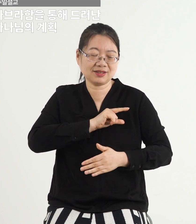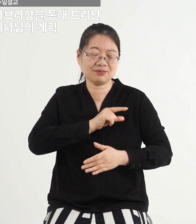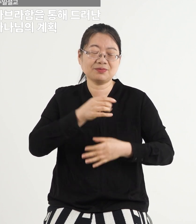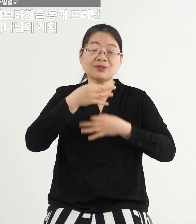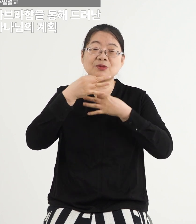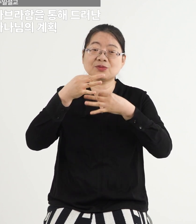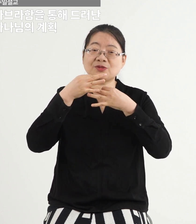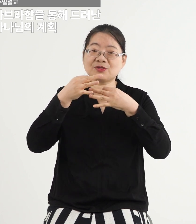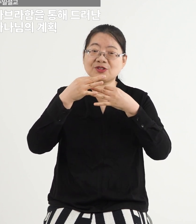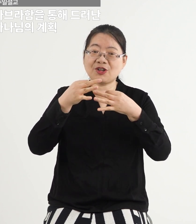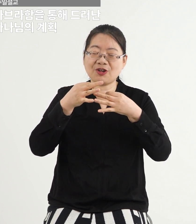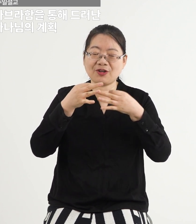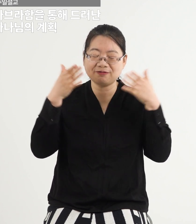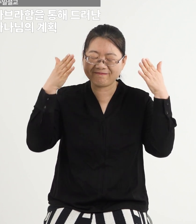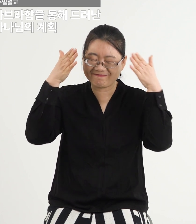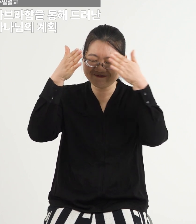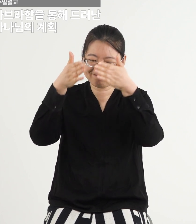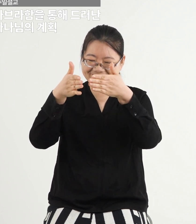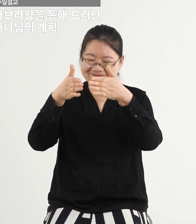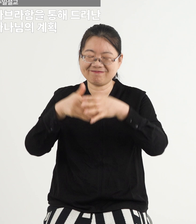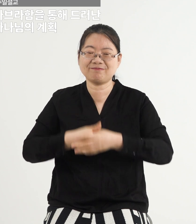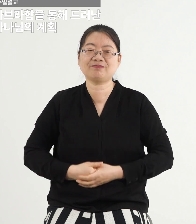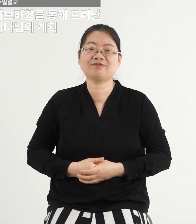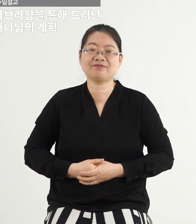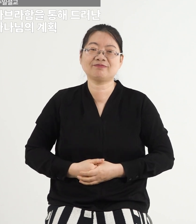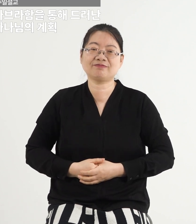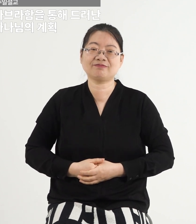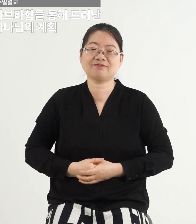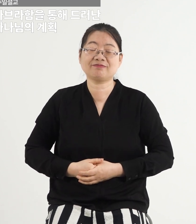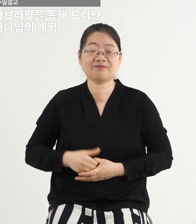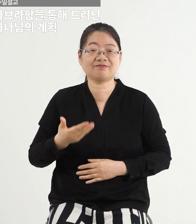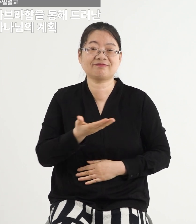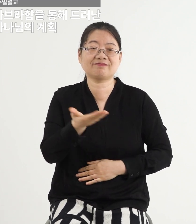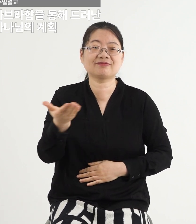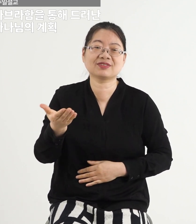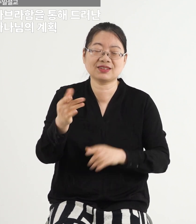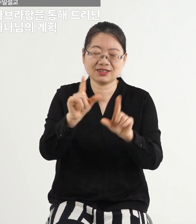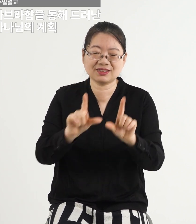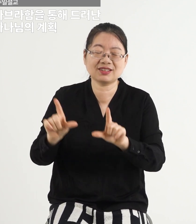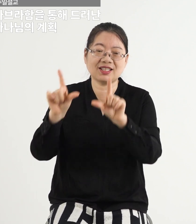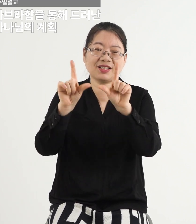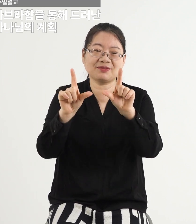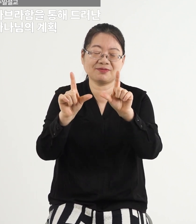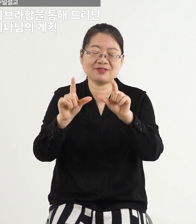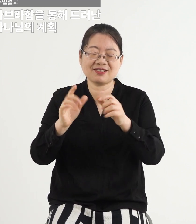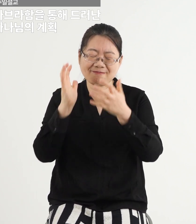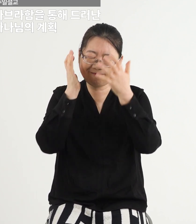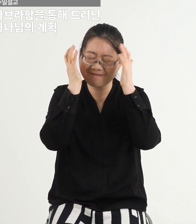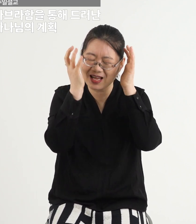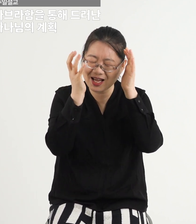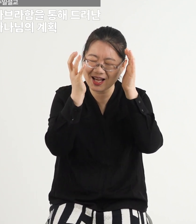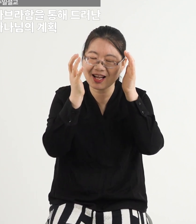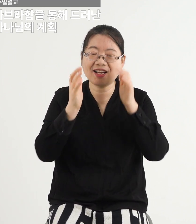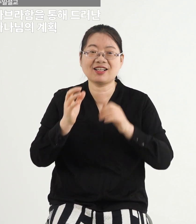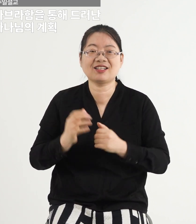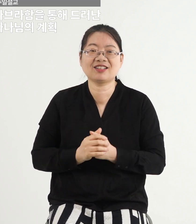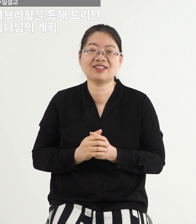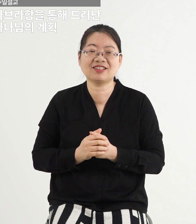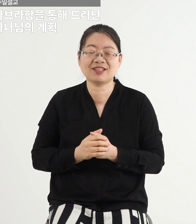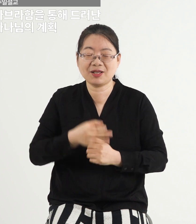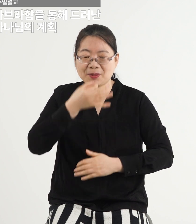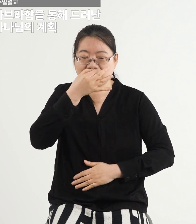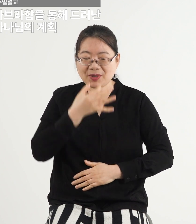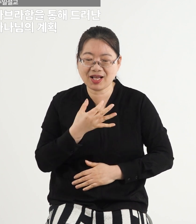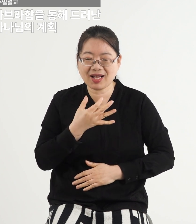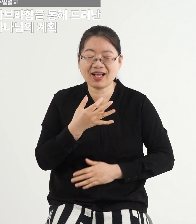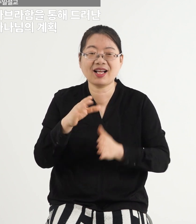부르면서 집중합니다. 여러분, 삶이 뒤죽박죽 엉켜져 있고